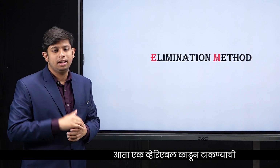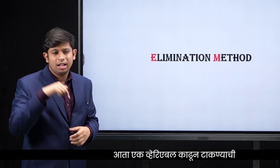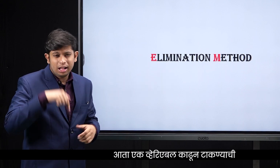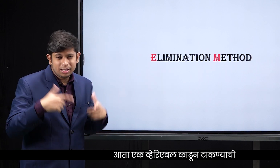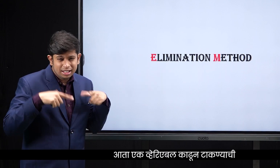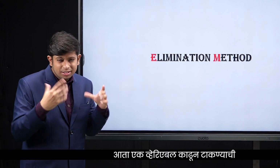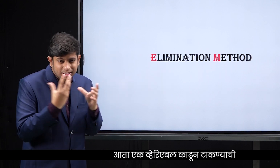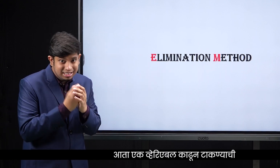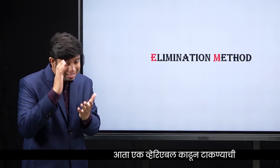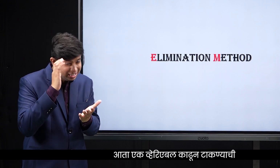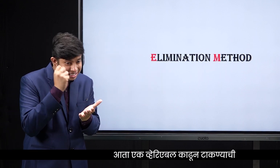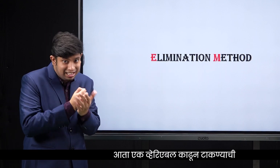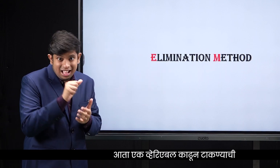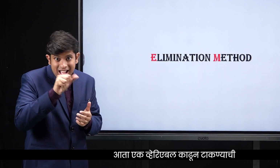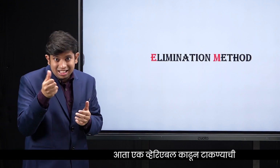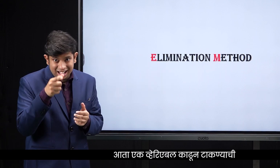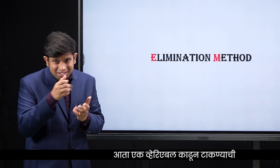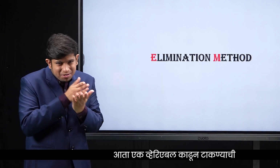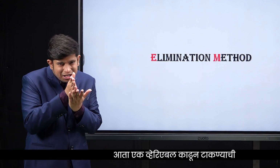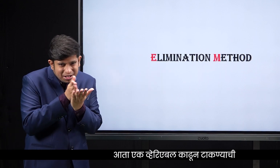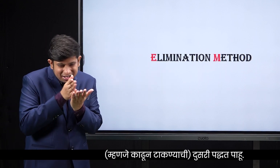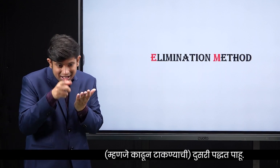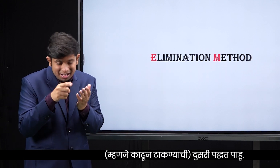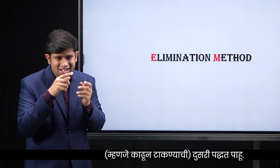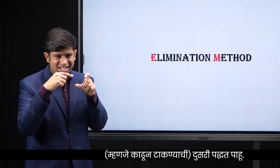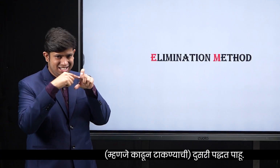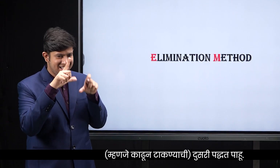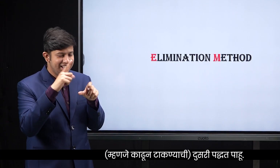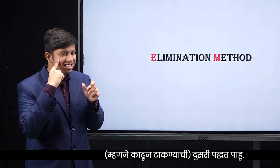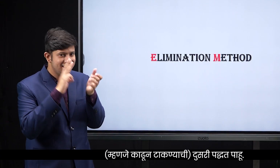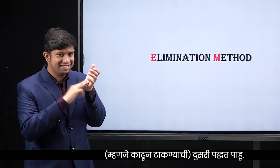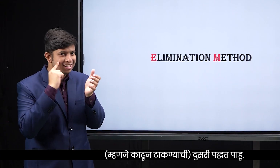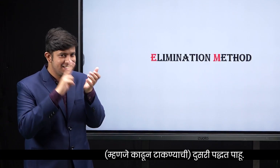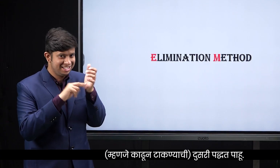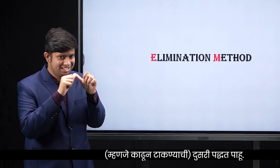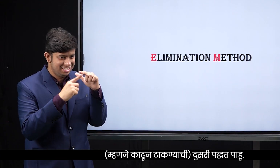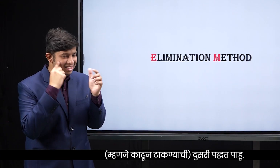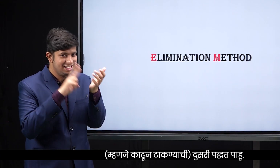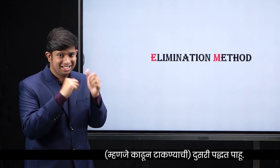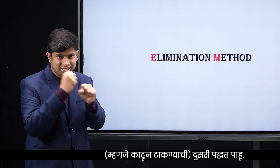आता एक व्हेरिएबल काढून टाकण्याची म्हणजे काढून टाकण्याची दुसरी पद्धत पाहू.